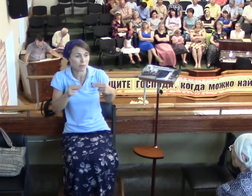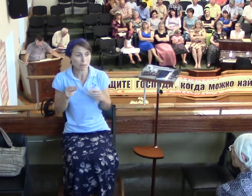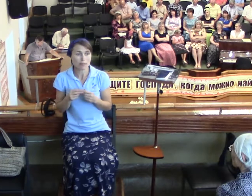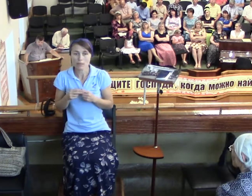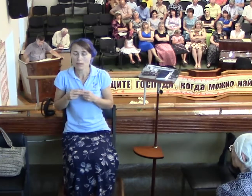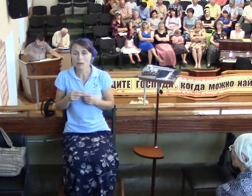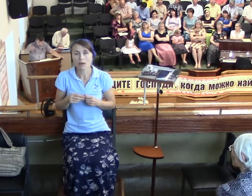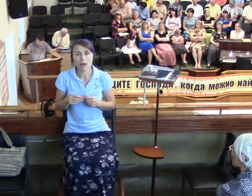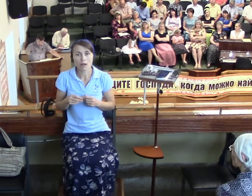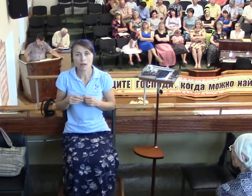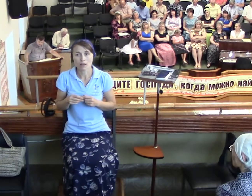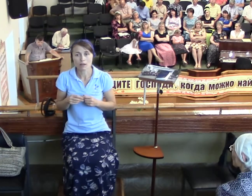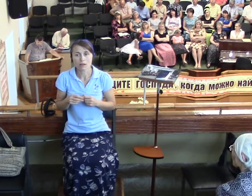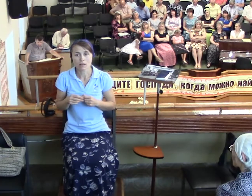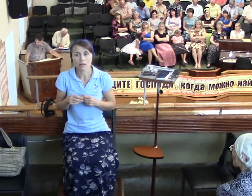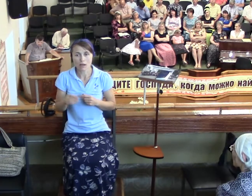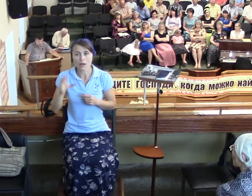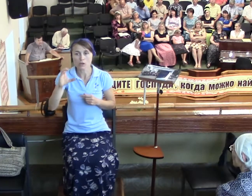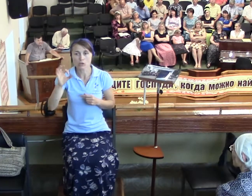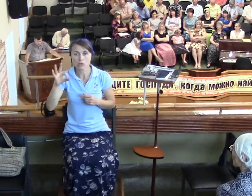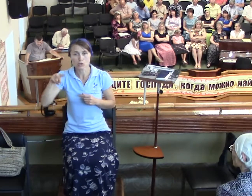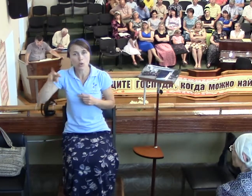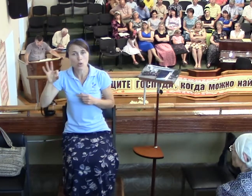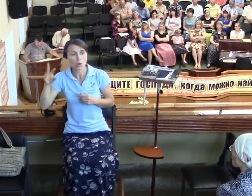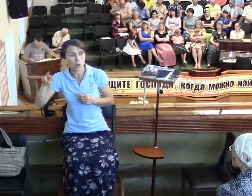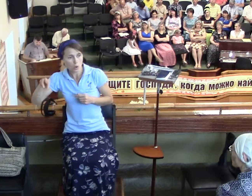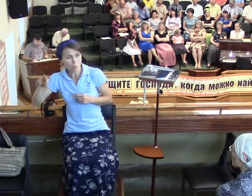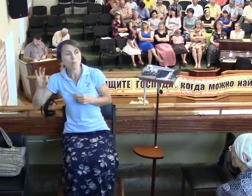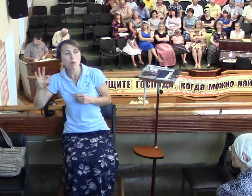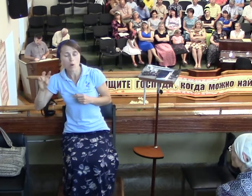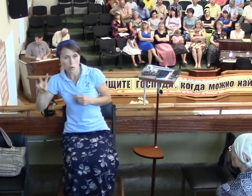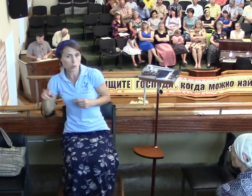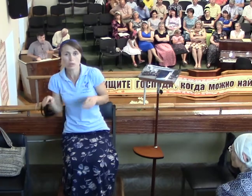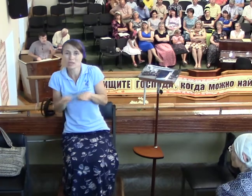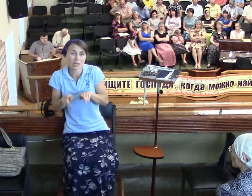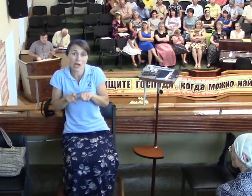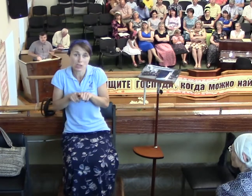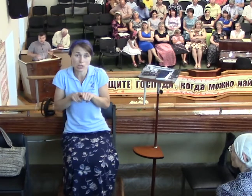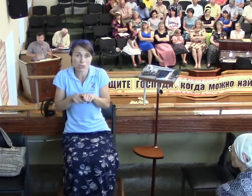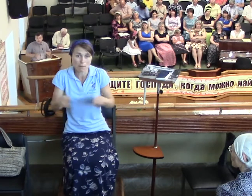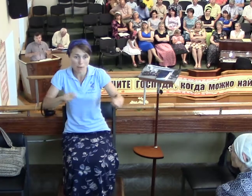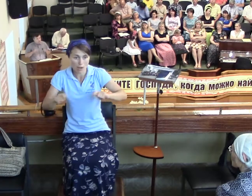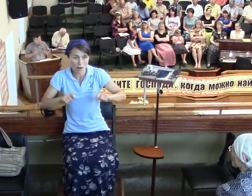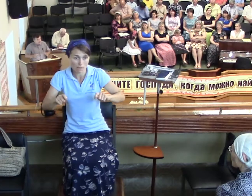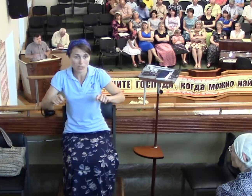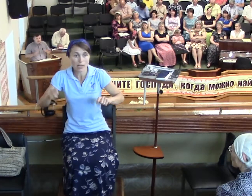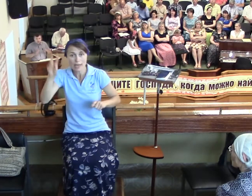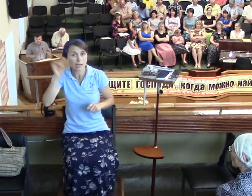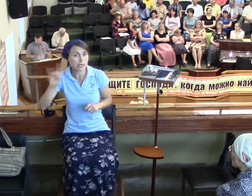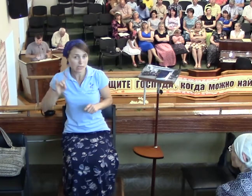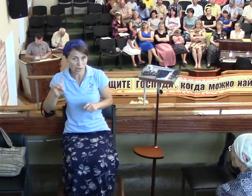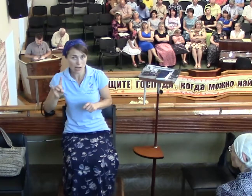Давида, царя, который в будущем также правил над Израилем, в книге «Екклезиаста» он как раз и показывает вот этот вот